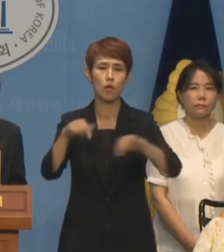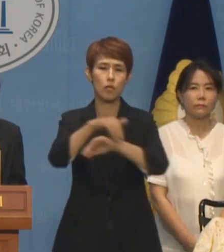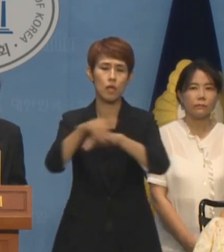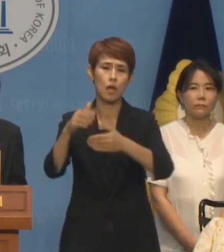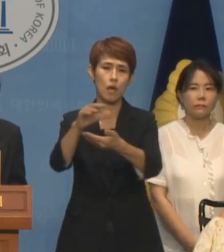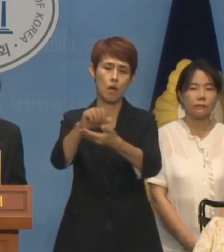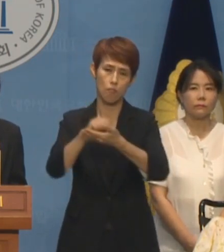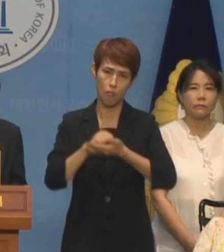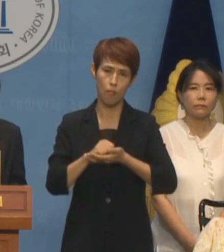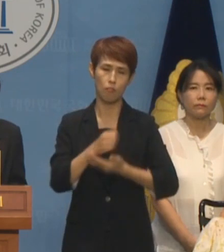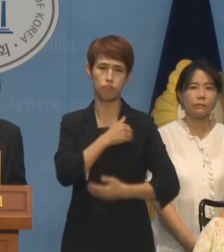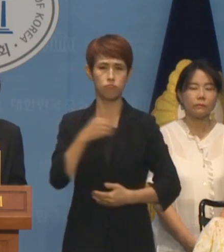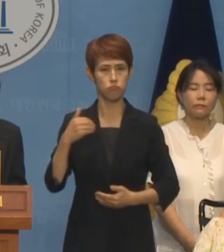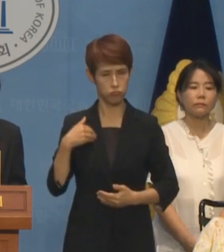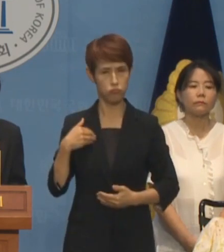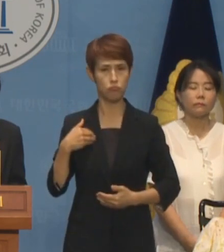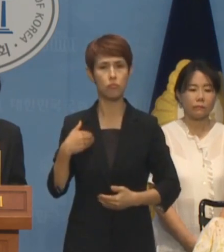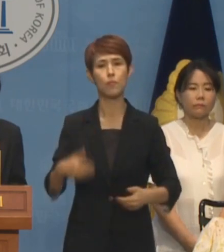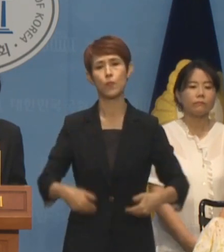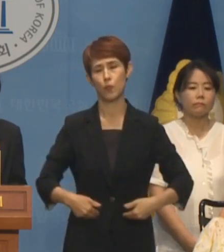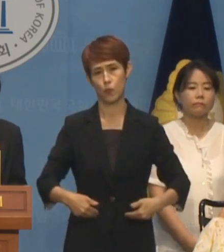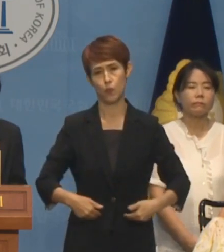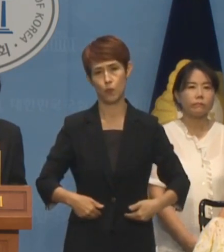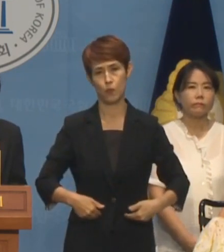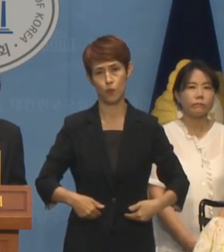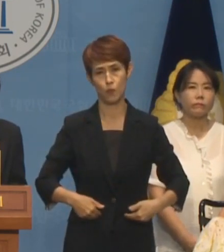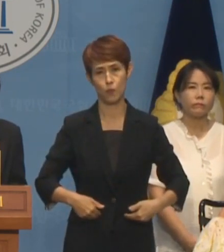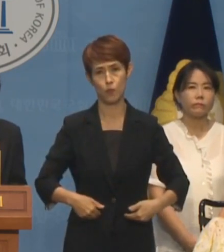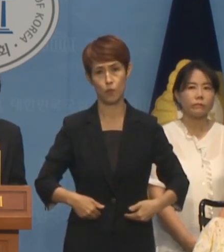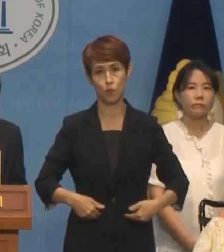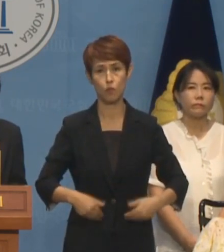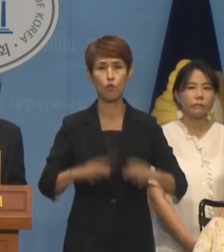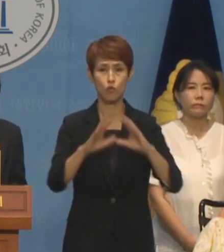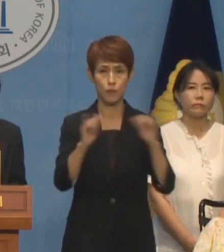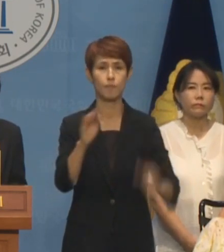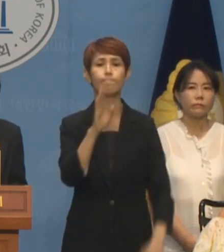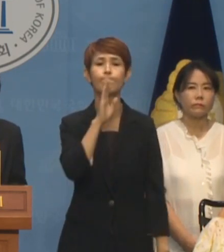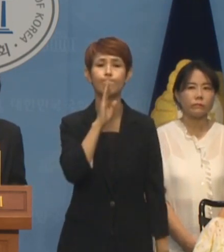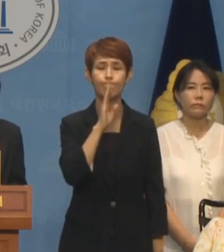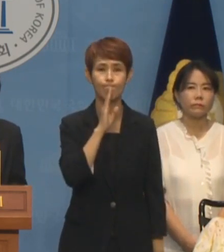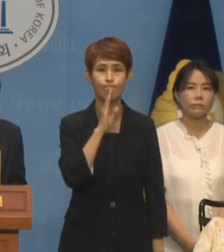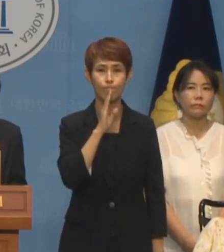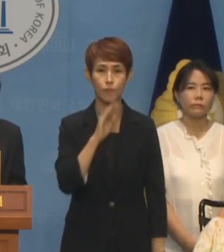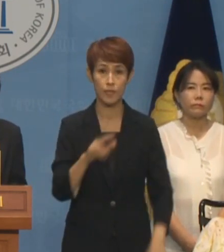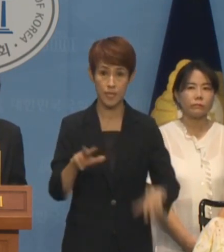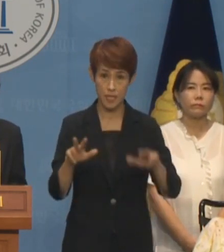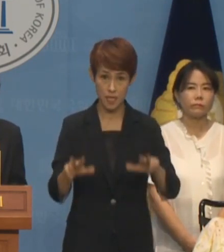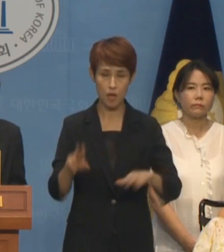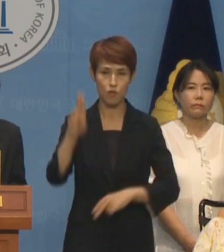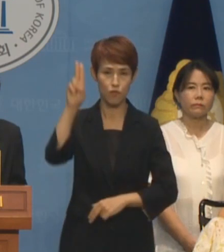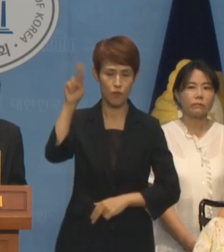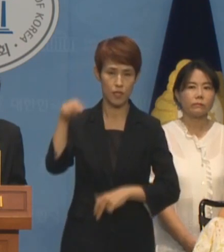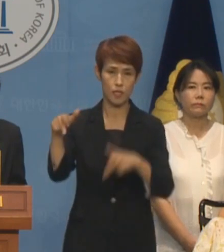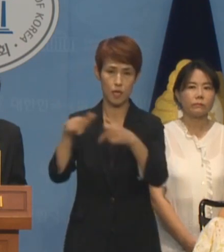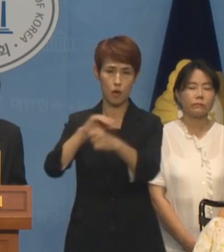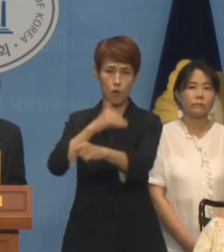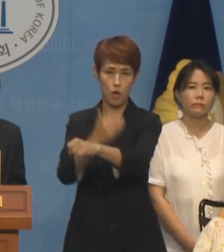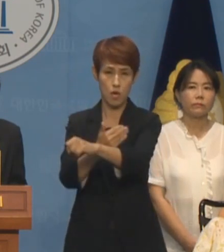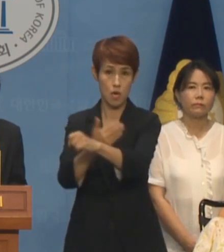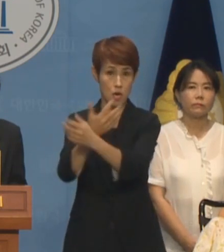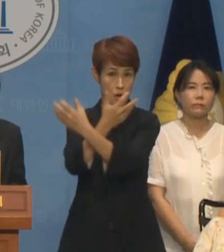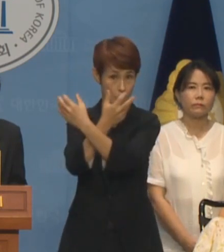수혜자로서 당당하게 지역사회에서 살아가야 할 국민입니다. 이제 유엔 장애인 권리